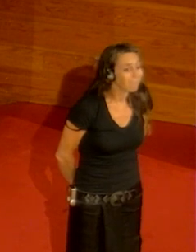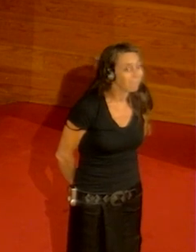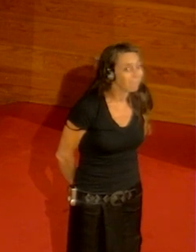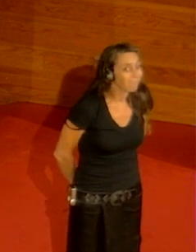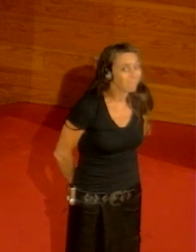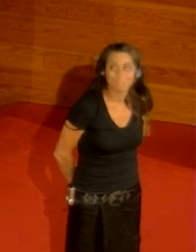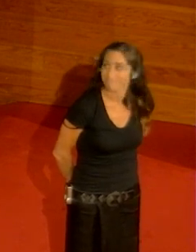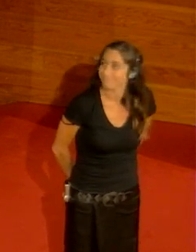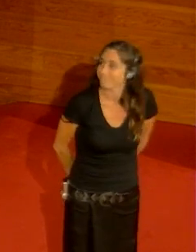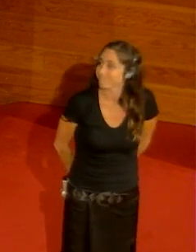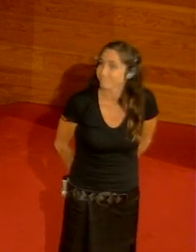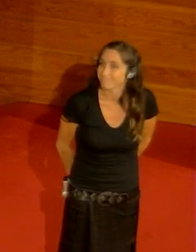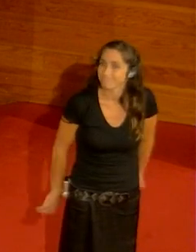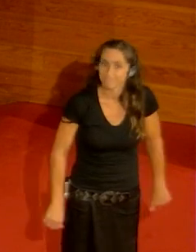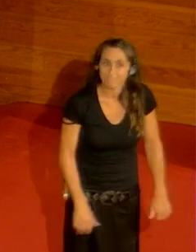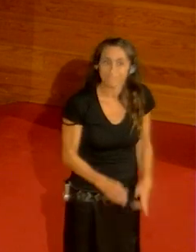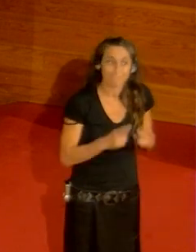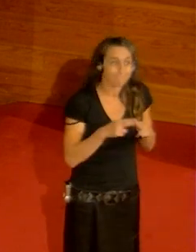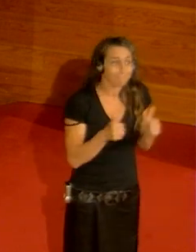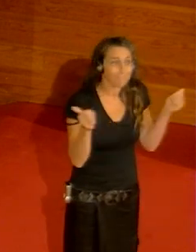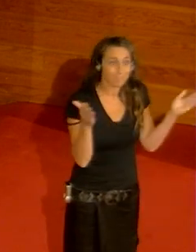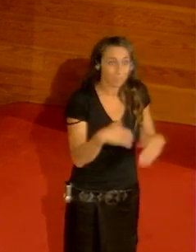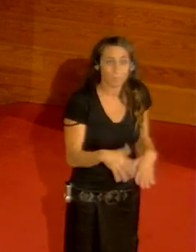ya no hay más preguntas